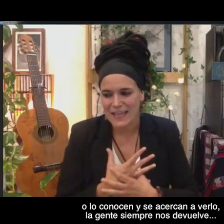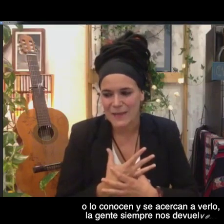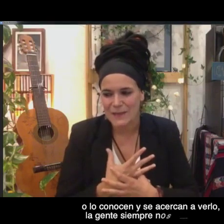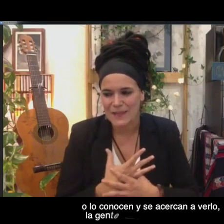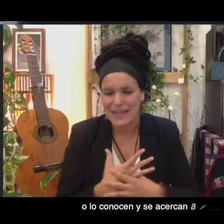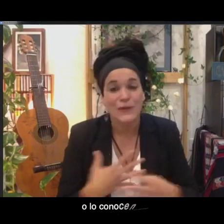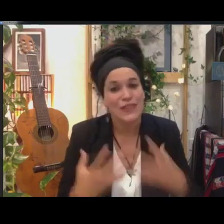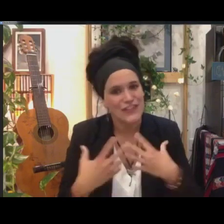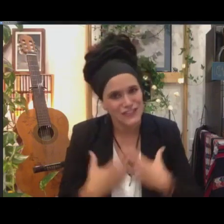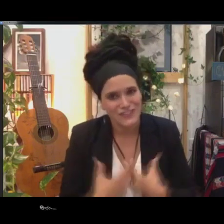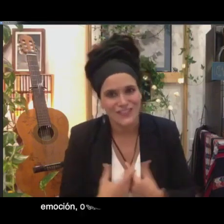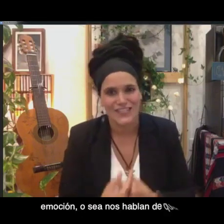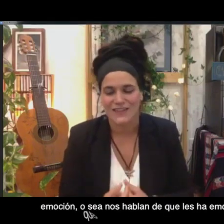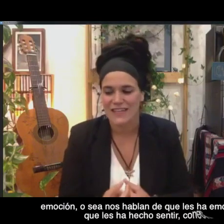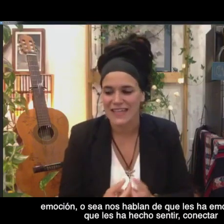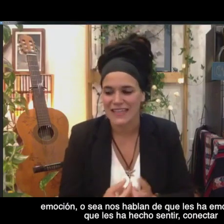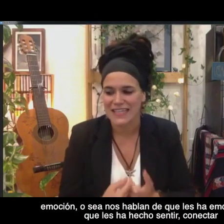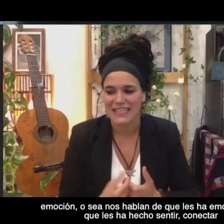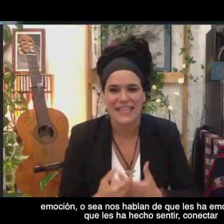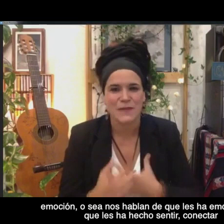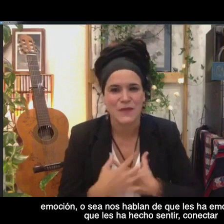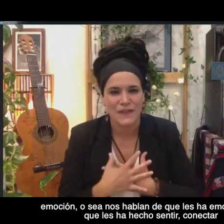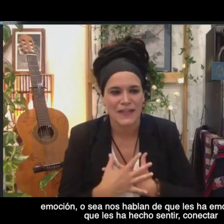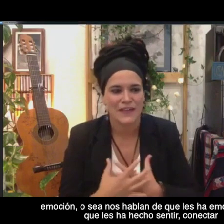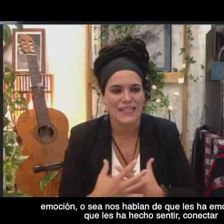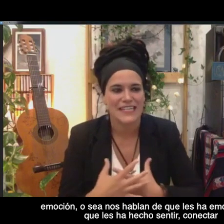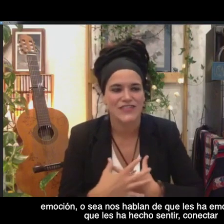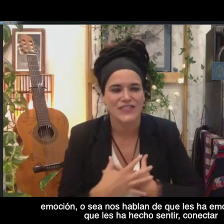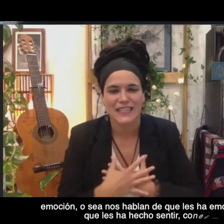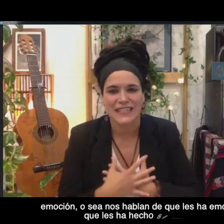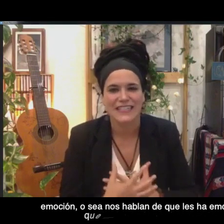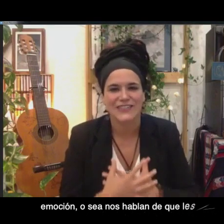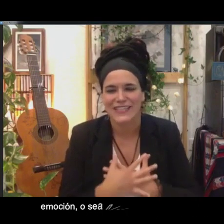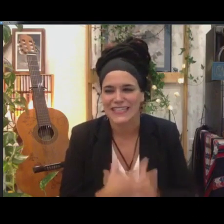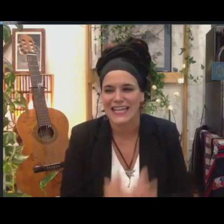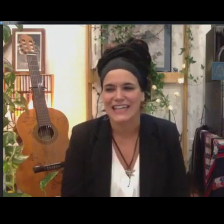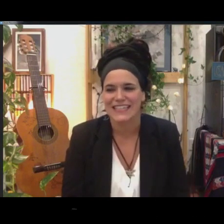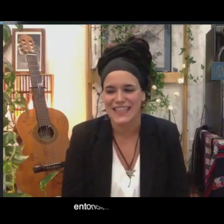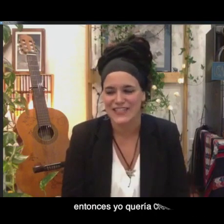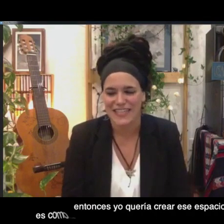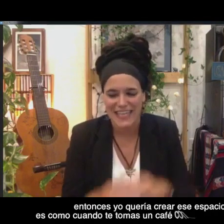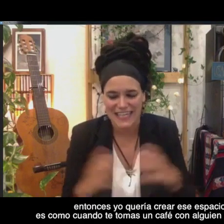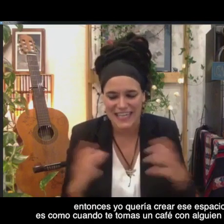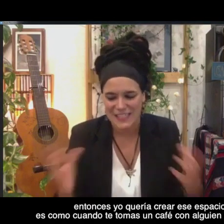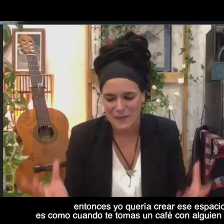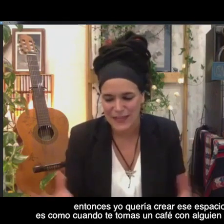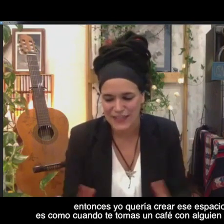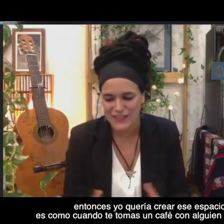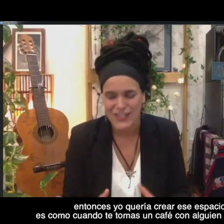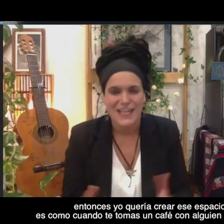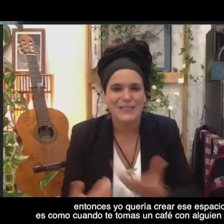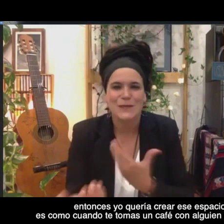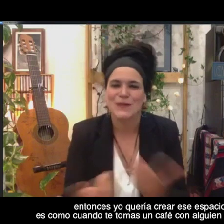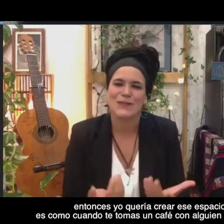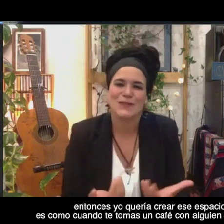emoción, o sea, nos hablan de que les ha emocionado, que les ha hecho sentir, conectar, entonces yo quería crear ese espacio.